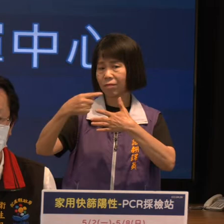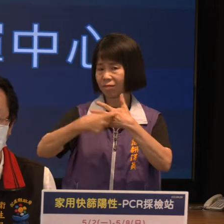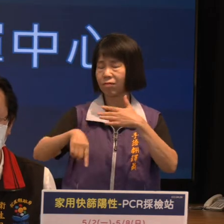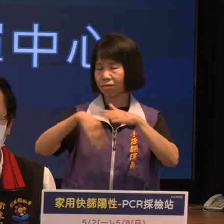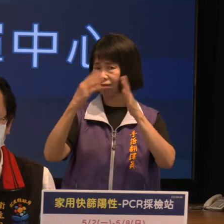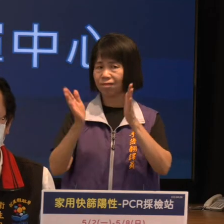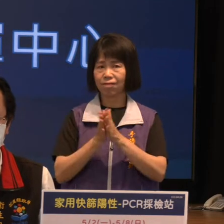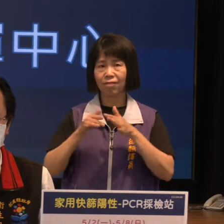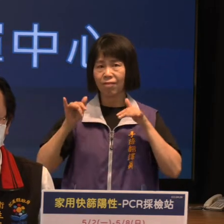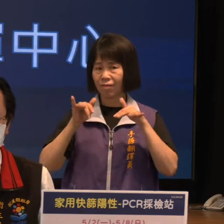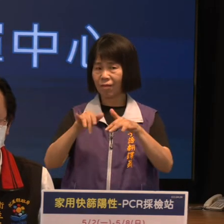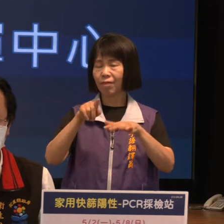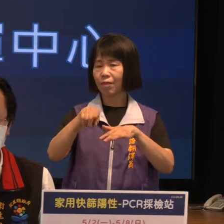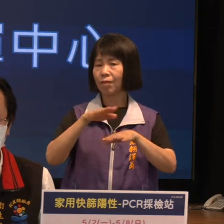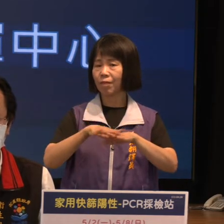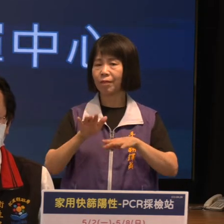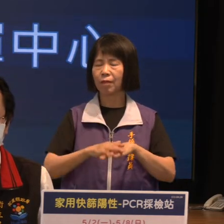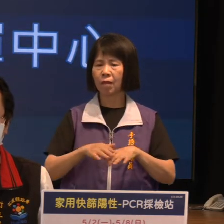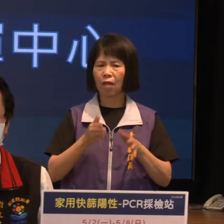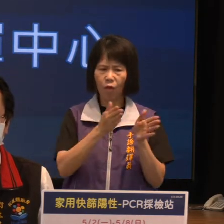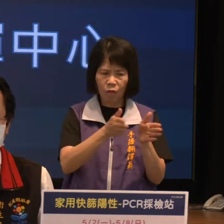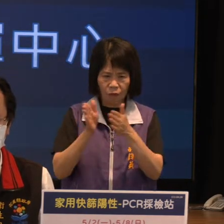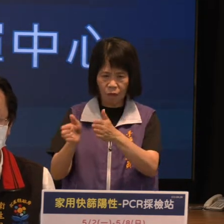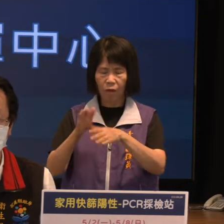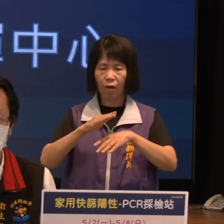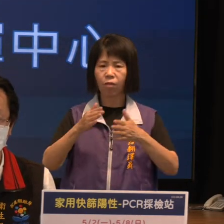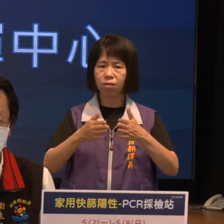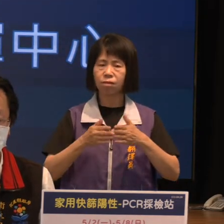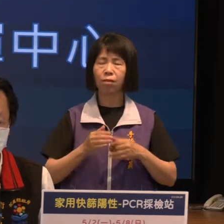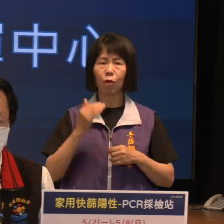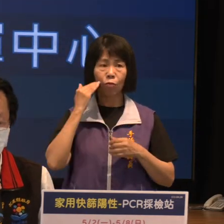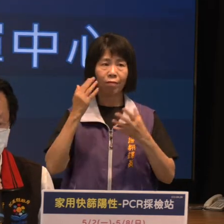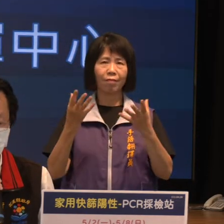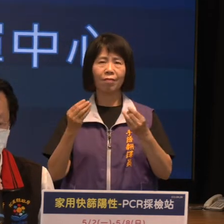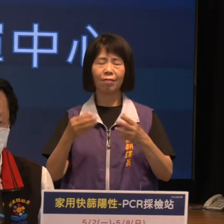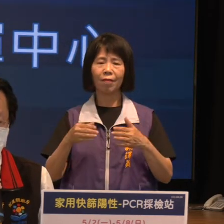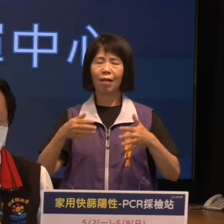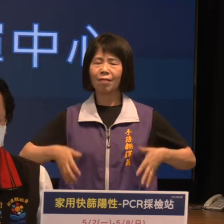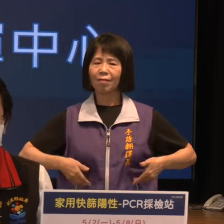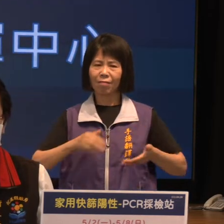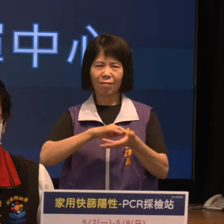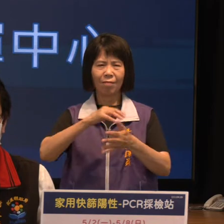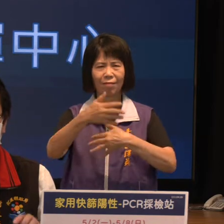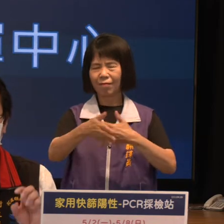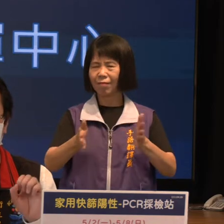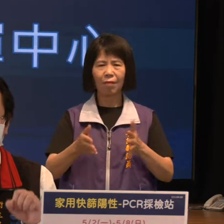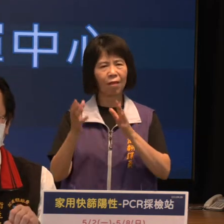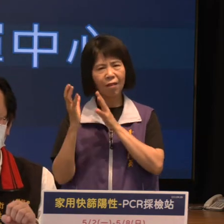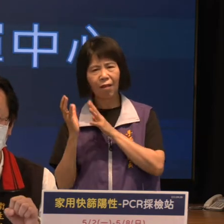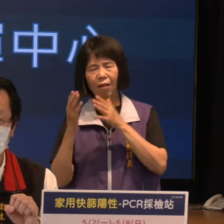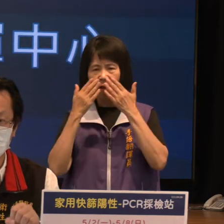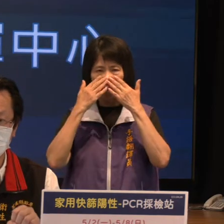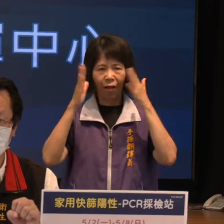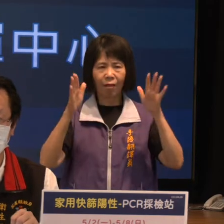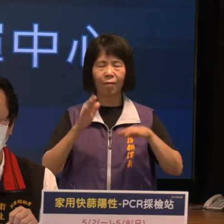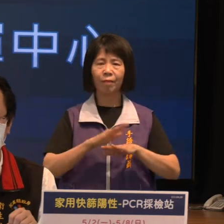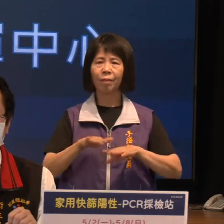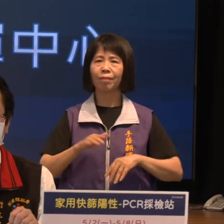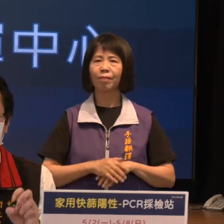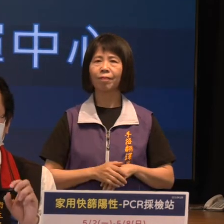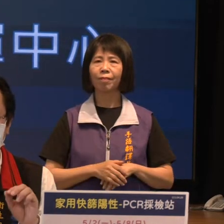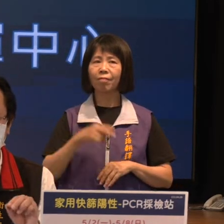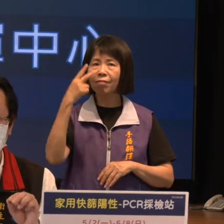治，所以必须做一些分流，否则的话急诊是无法再继续负担下去。所以在这边再次强